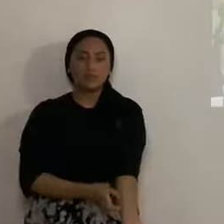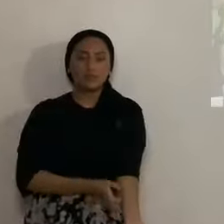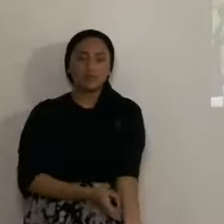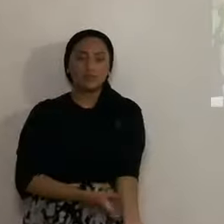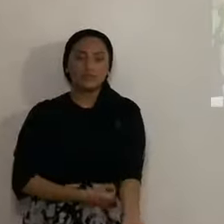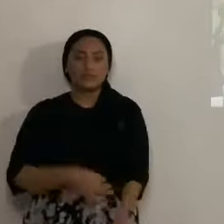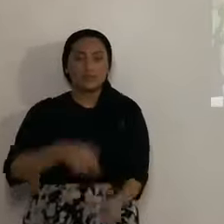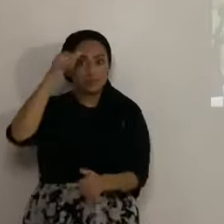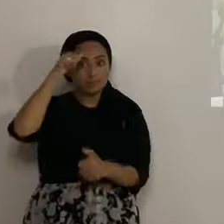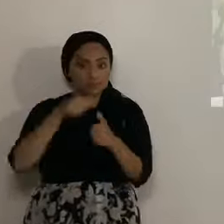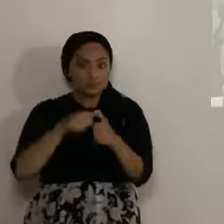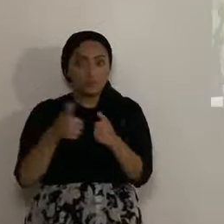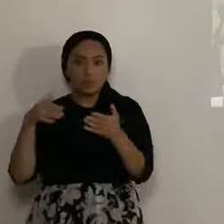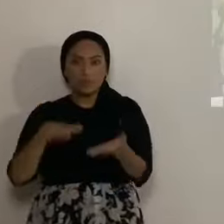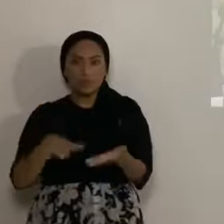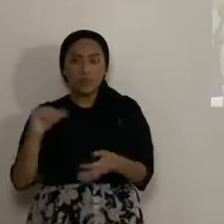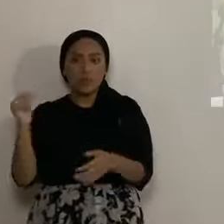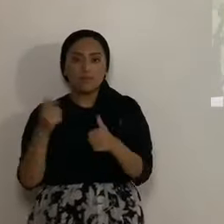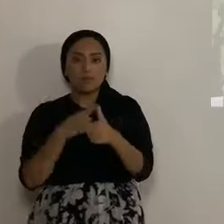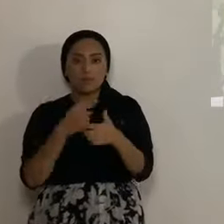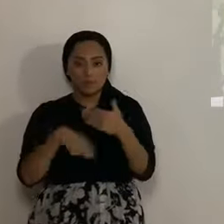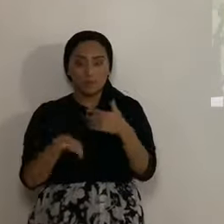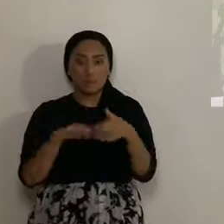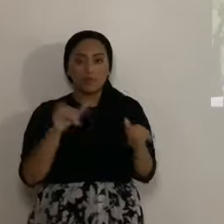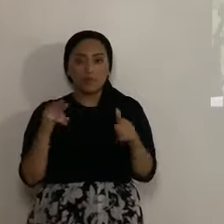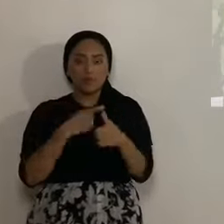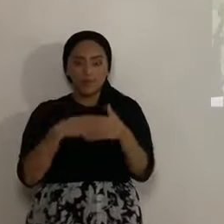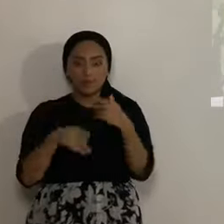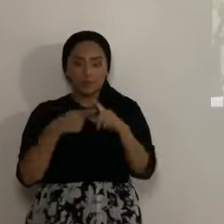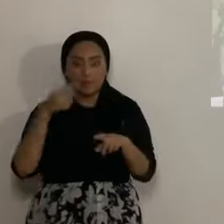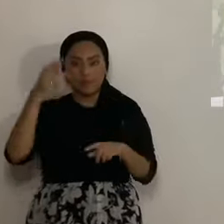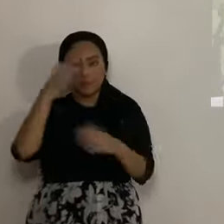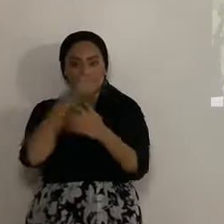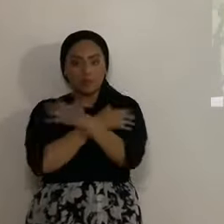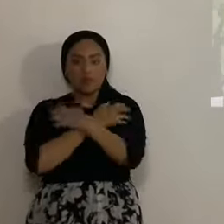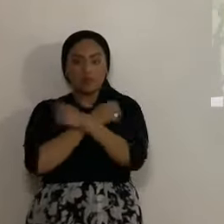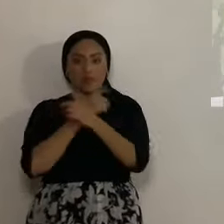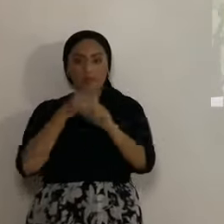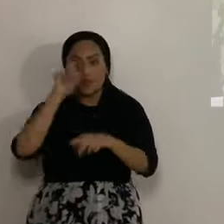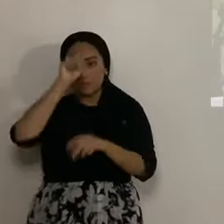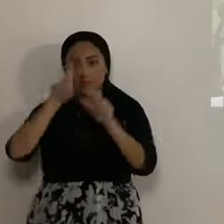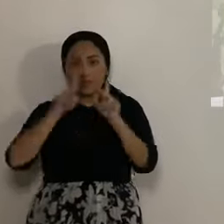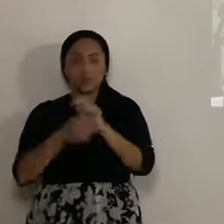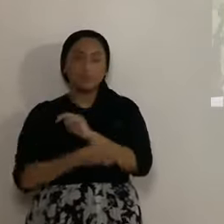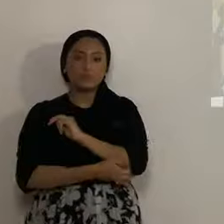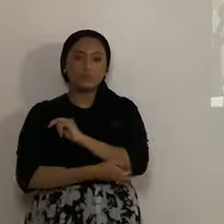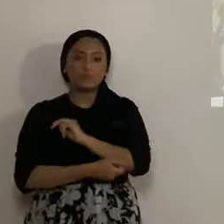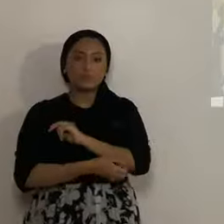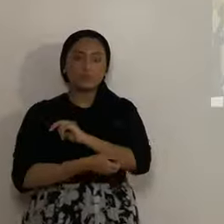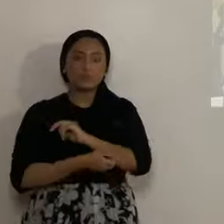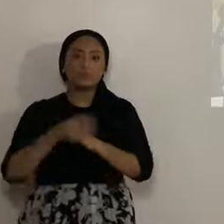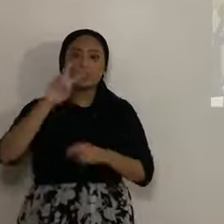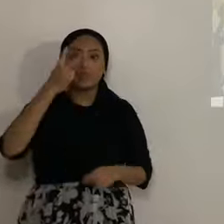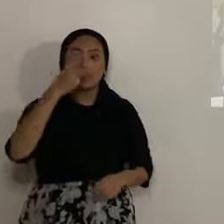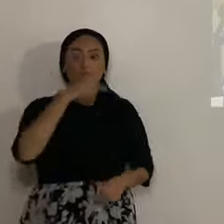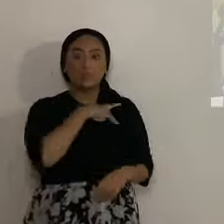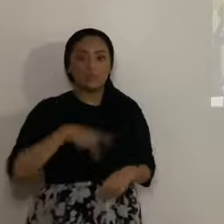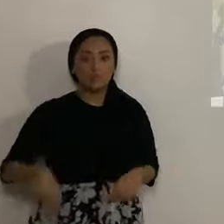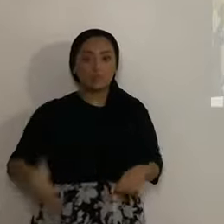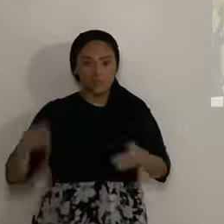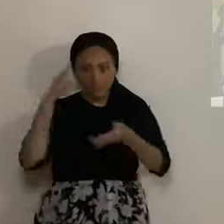¿se acuerdan? murió todo primogénito, hasta los primogénitos de los animales de los egipcios, ahora, en Segunda de Reyes,